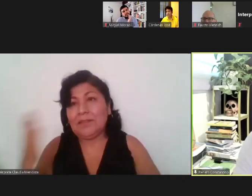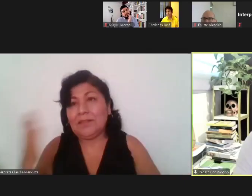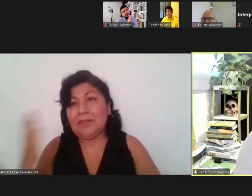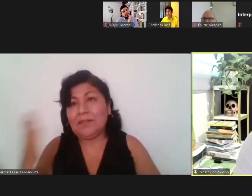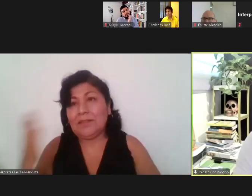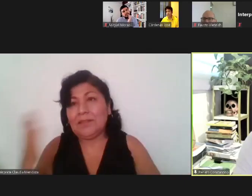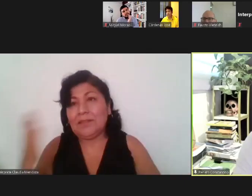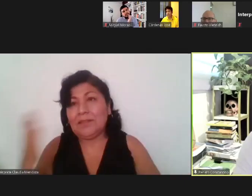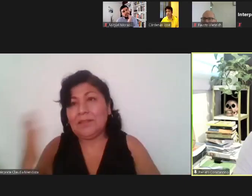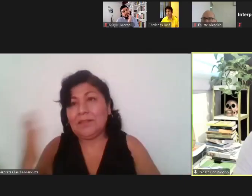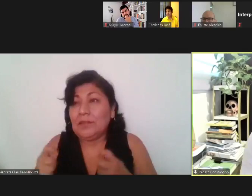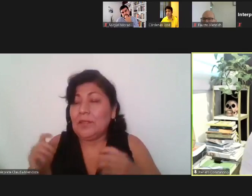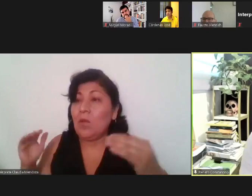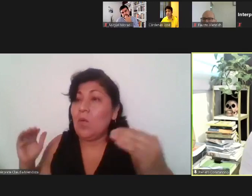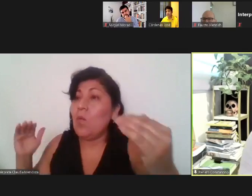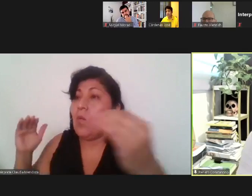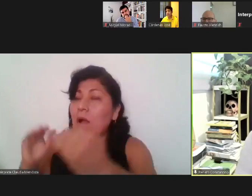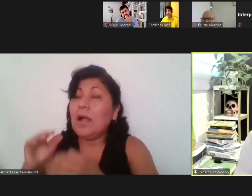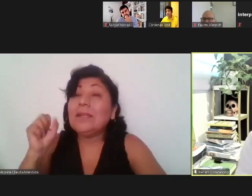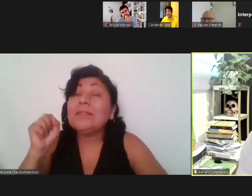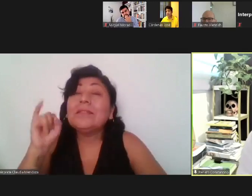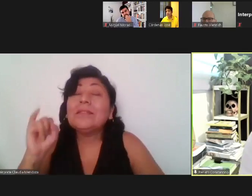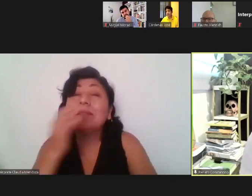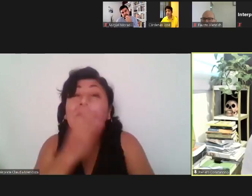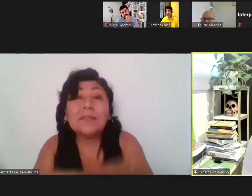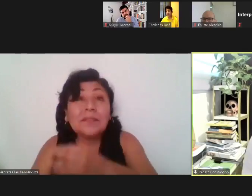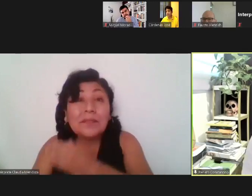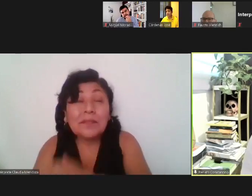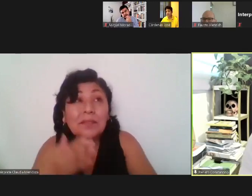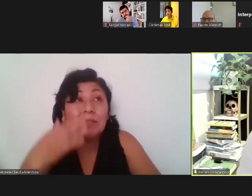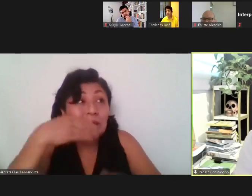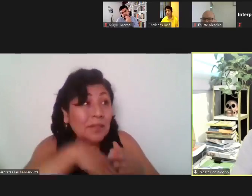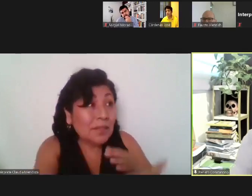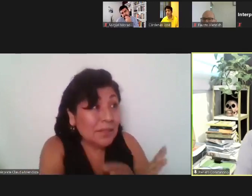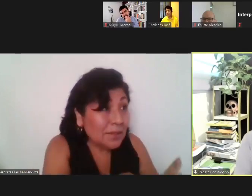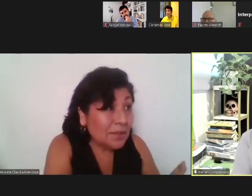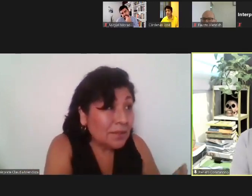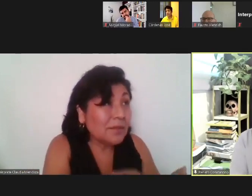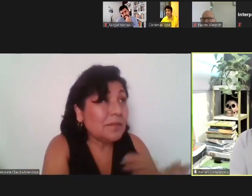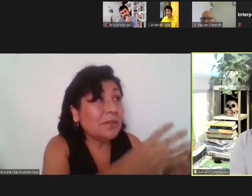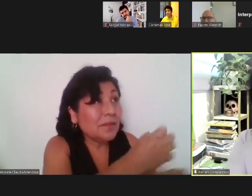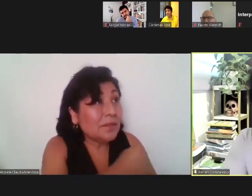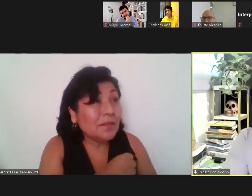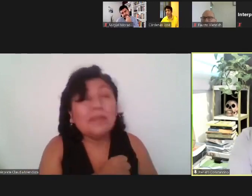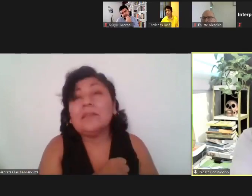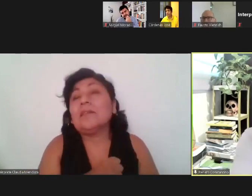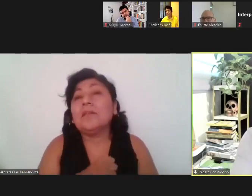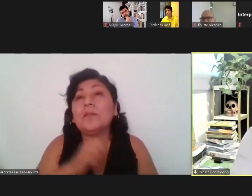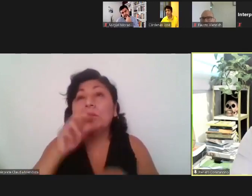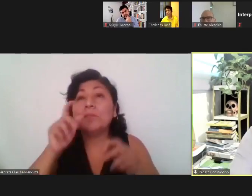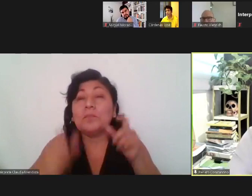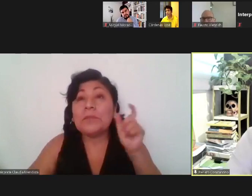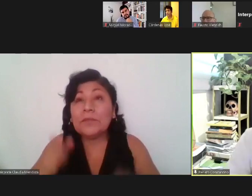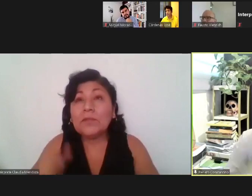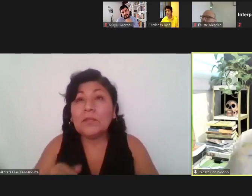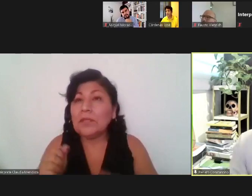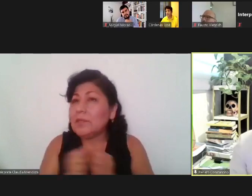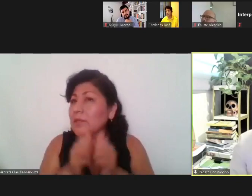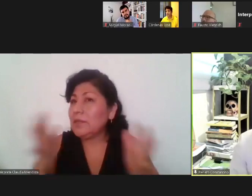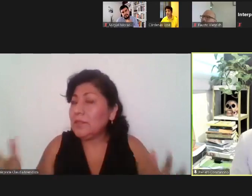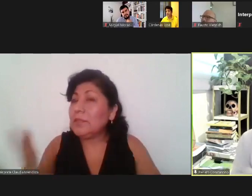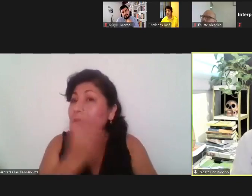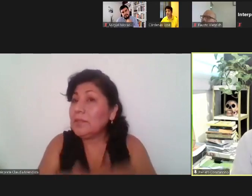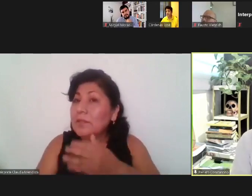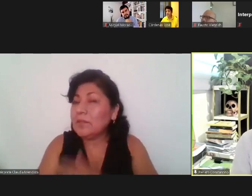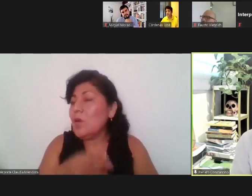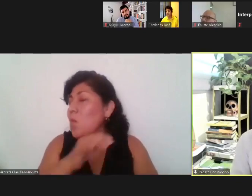discapacidad puede entrar a la biblioteca y sacar un libro, una persona con discapacidad debería poder justamente acceder a una